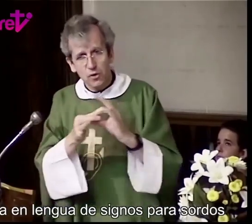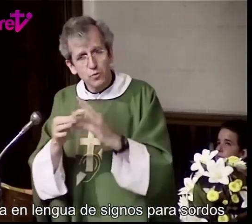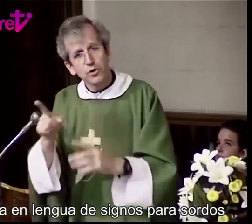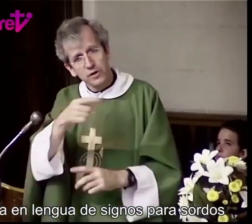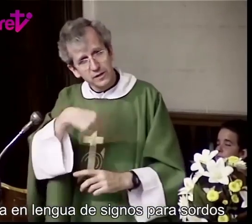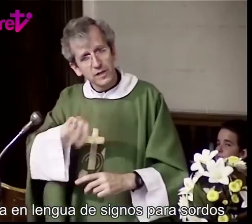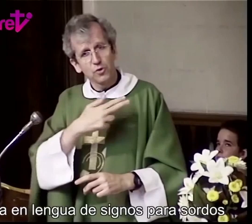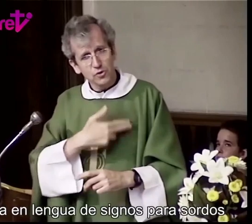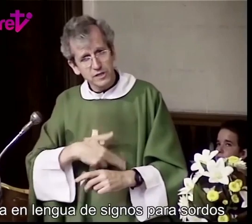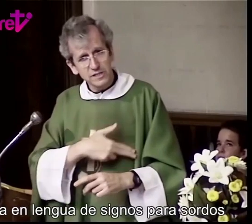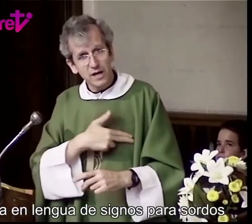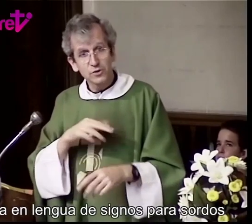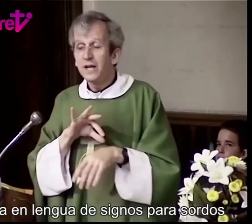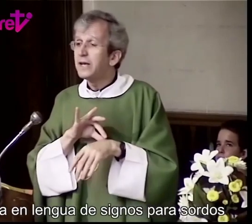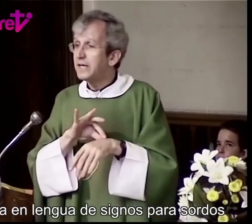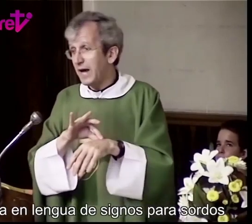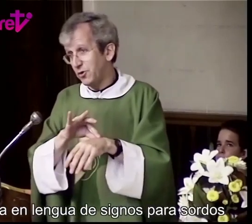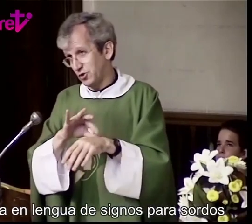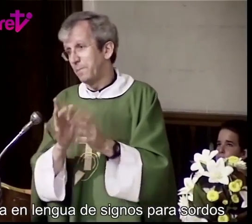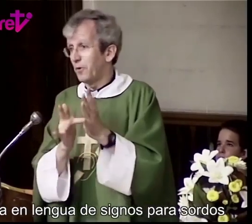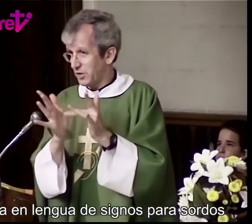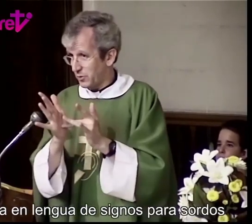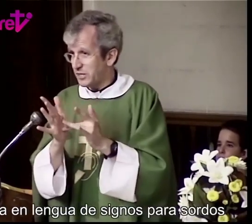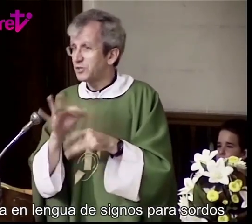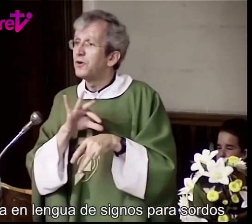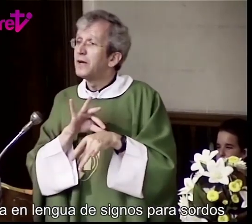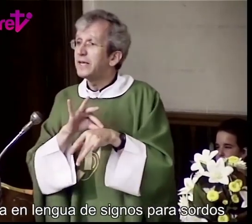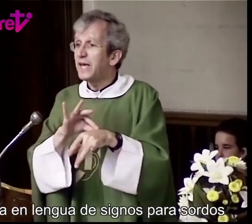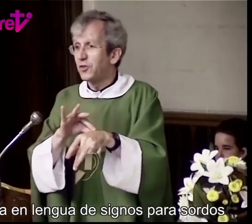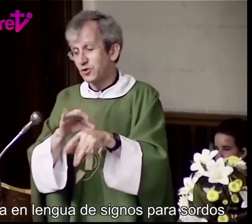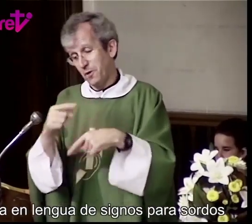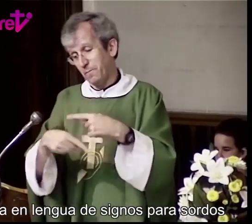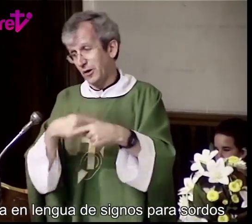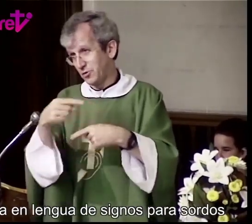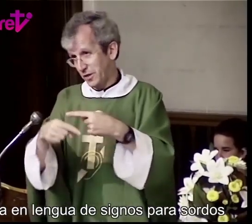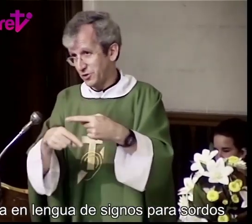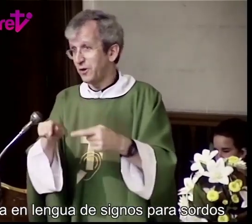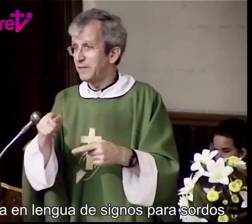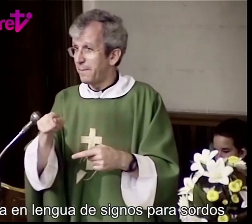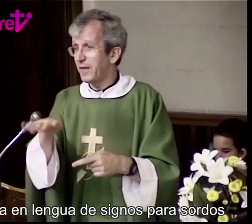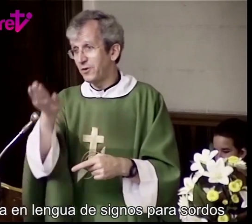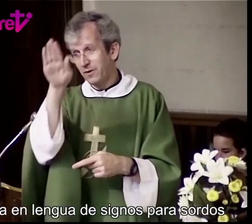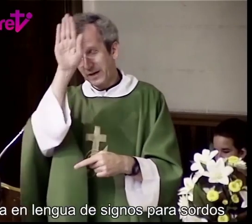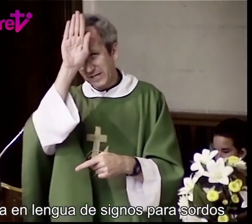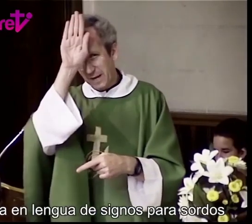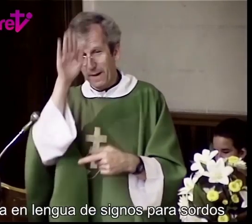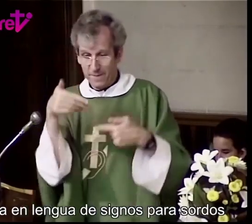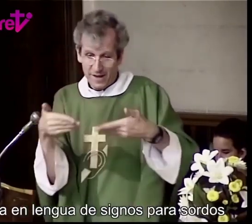comunión de todos los cristianos, guiados por Jesucristo, guiados por el sucesor de Pedro, que es el Papa, en